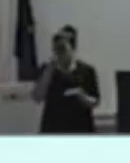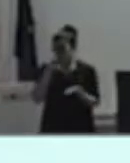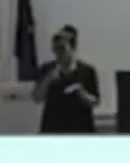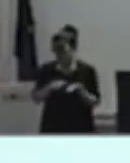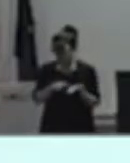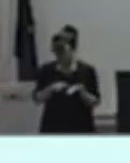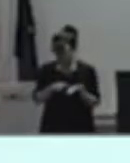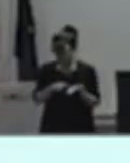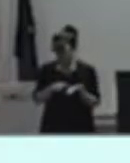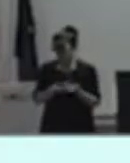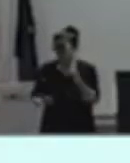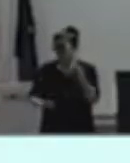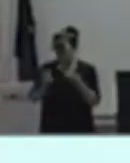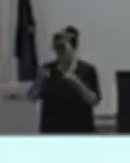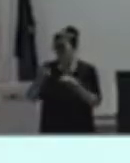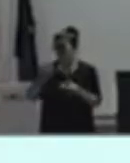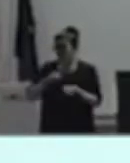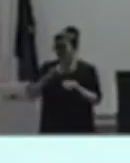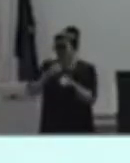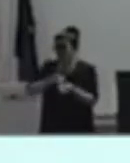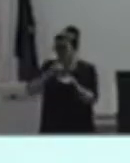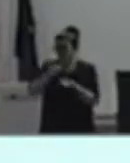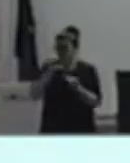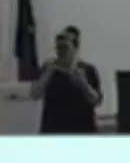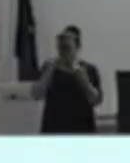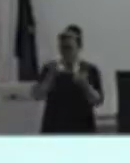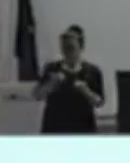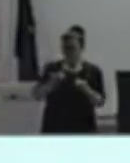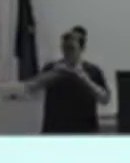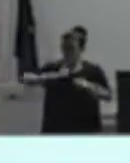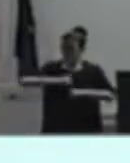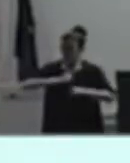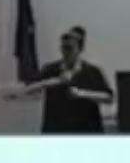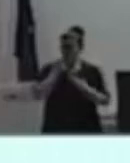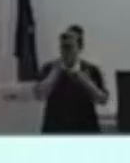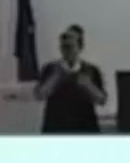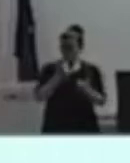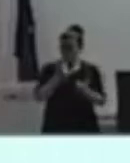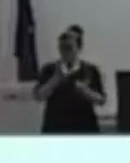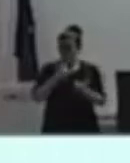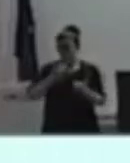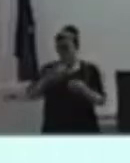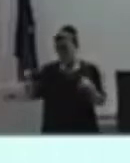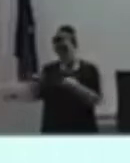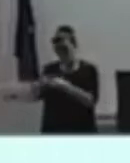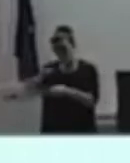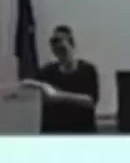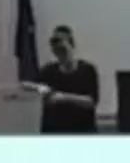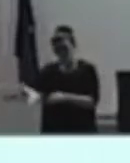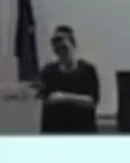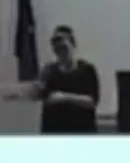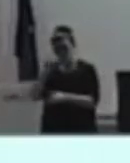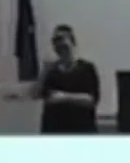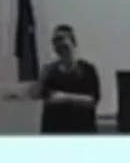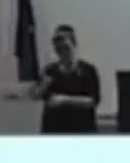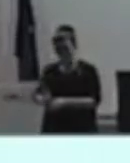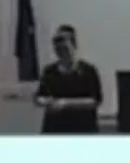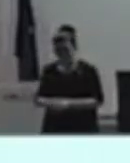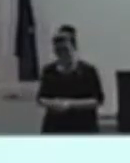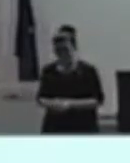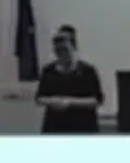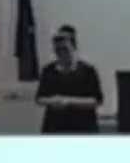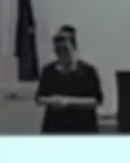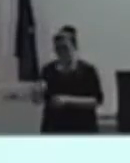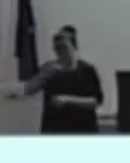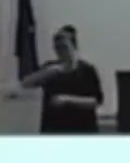veces estos datos son muy llamativos en el grupo de pacientes adultos y no tanto en el grupo de niños. Y cuando vamos al